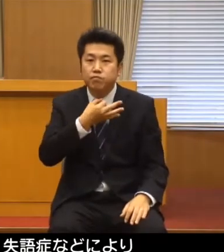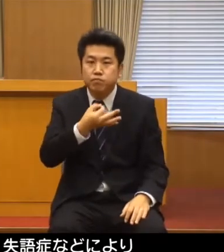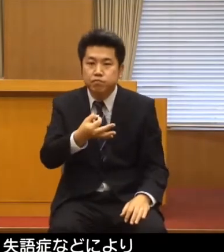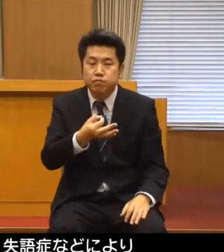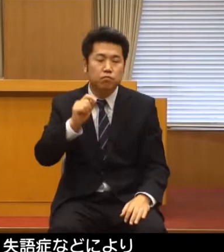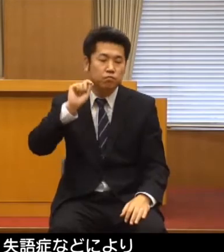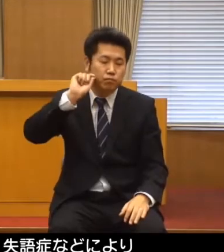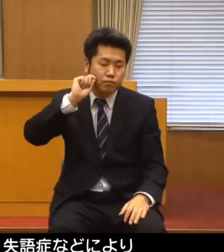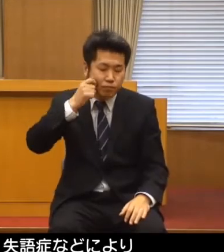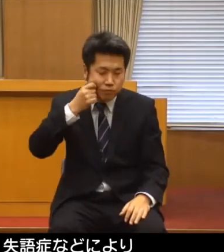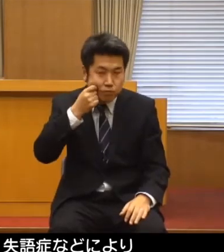難となります。